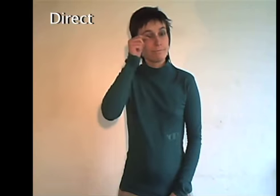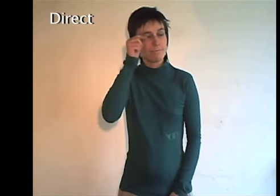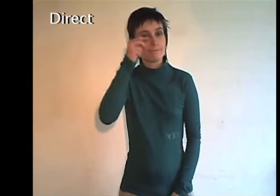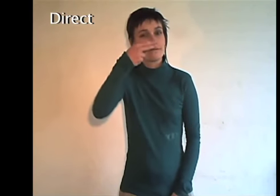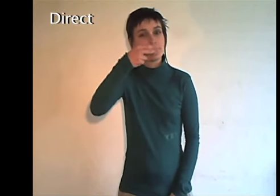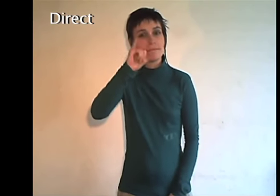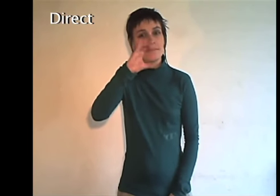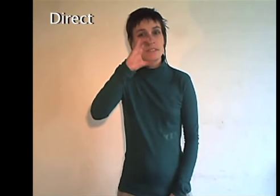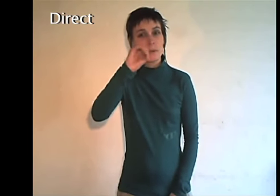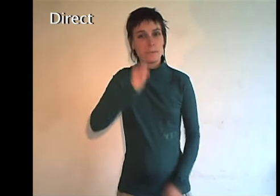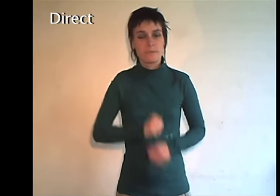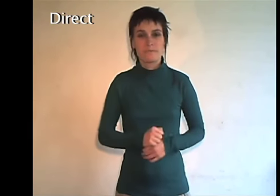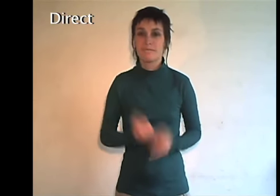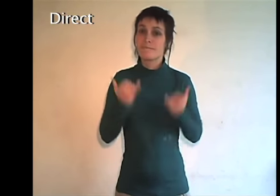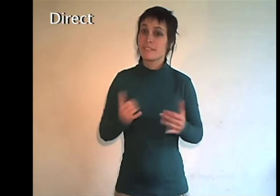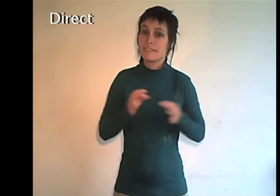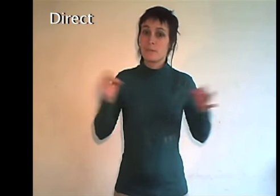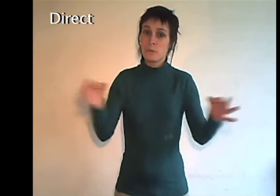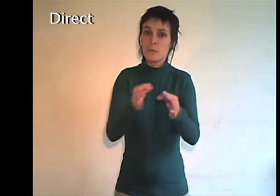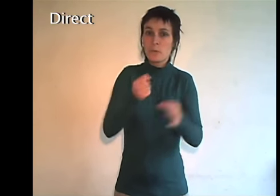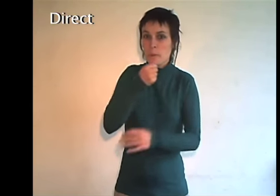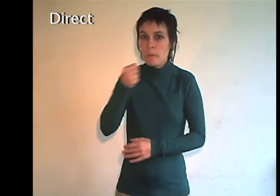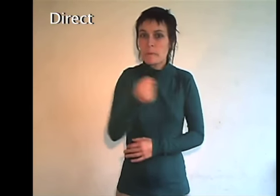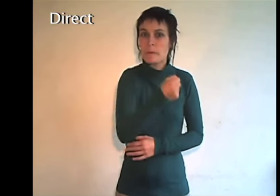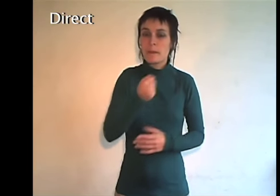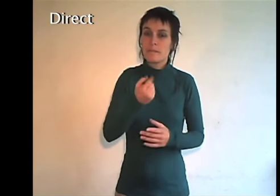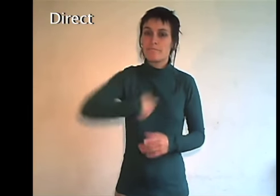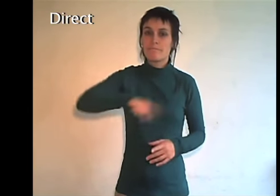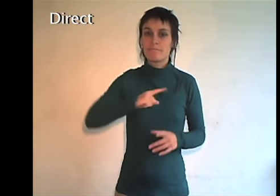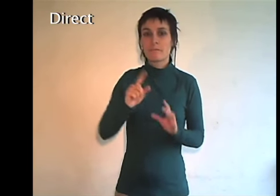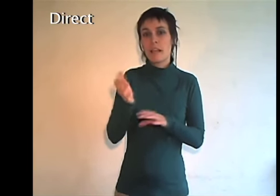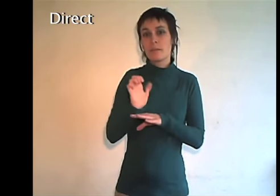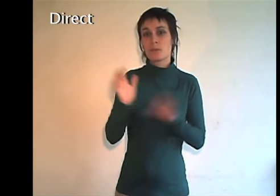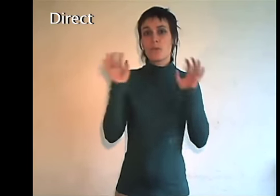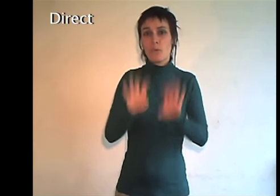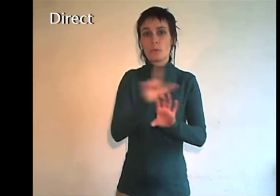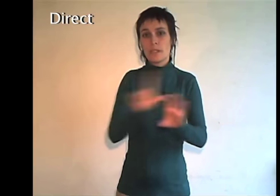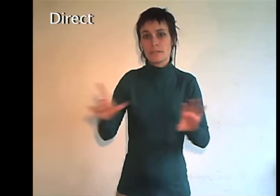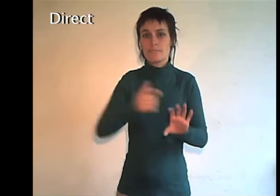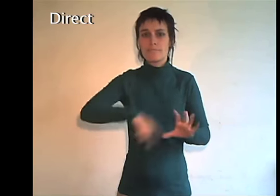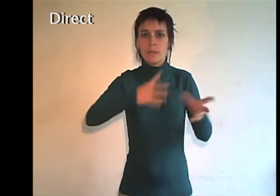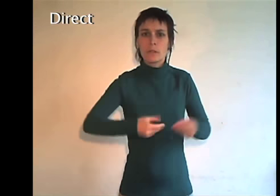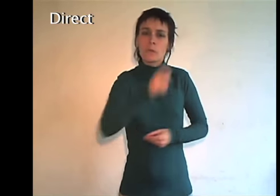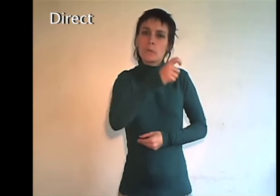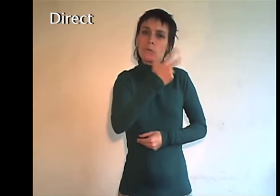En attendant, nous sommes dans le studio, c'est le Front du lundi, et on accueille 3 représentantes de